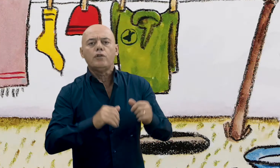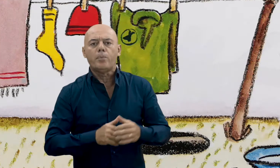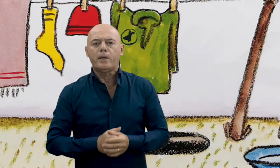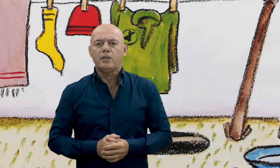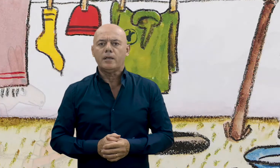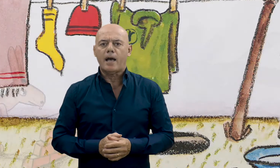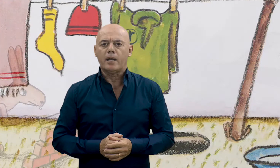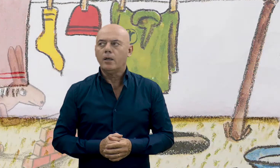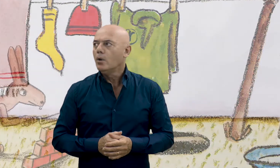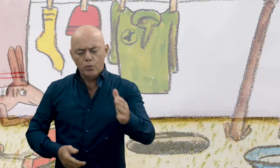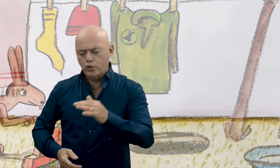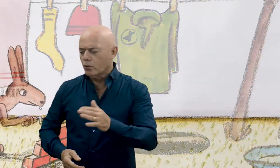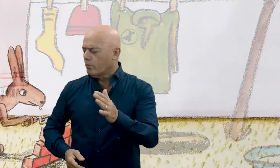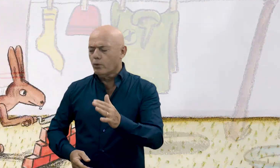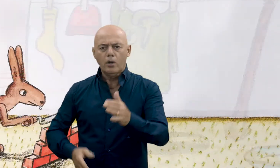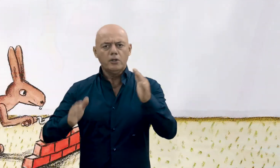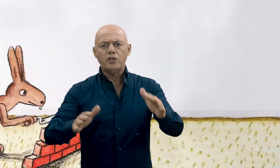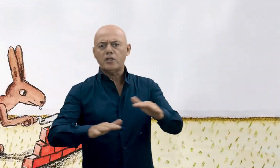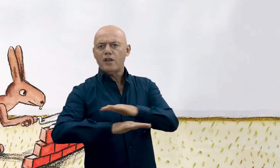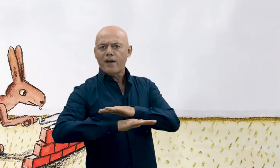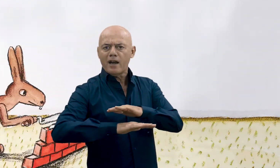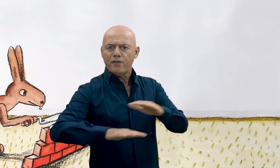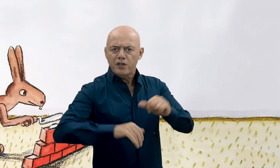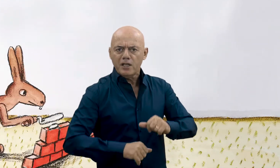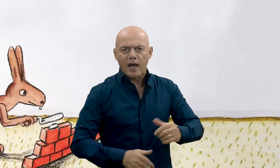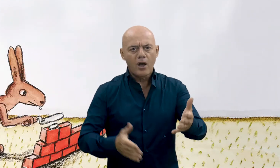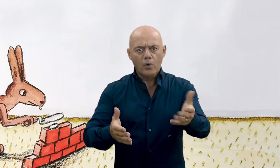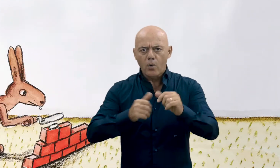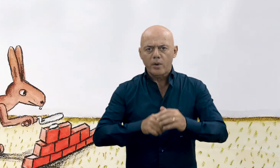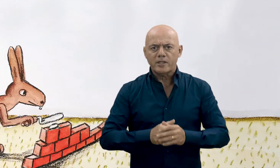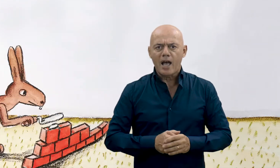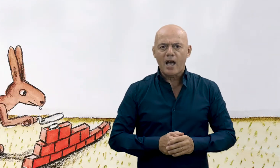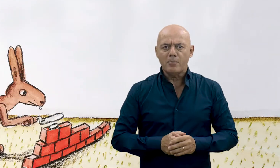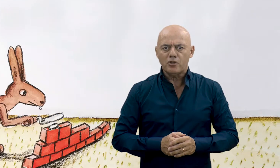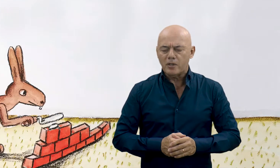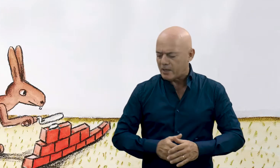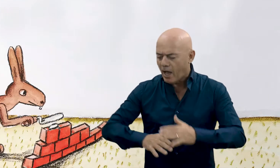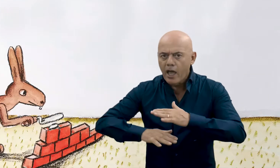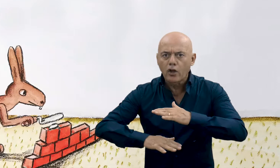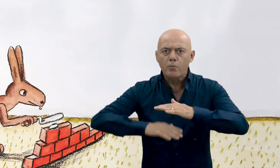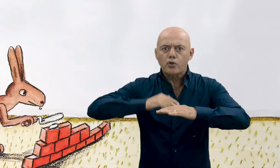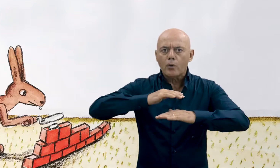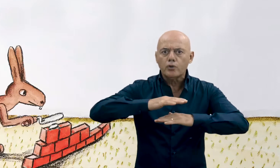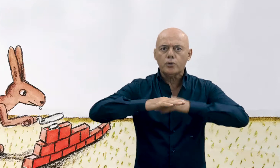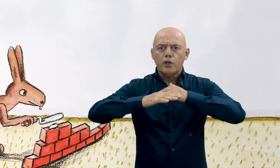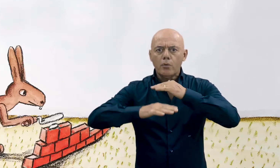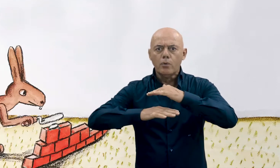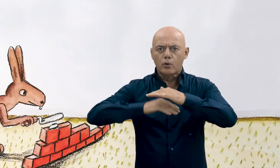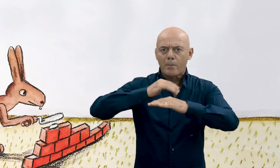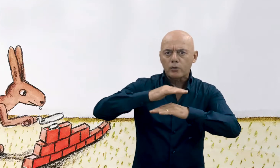per litigare. Un giorno Bruno decise di farla finita con questa amicizia e cominciò a costruire un muro mattone